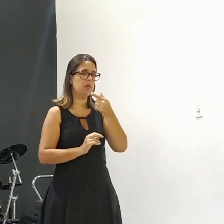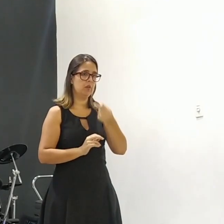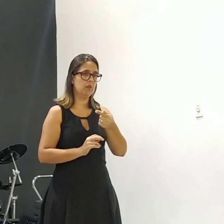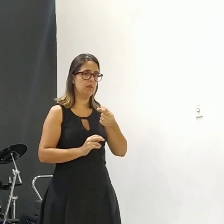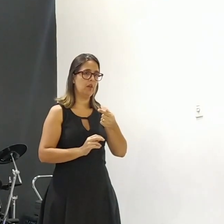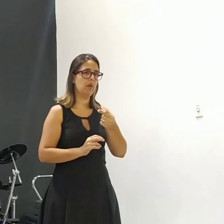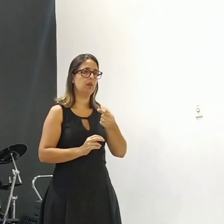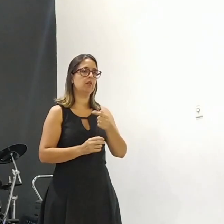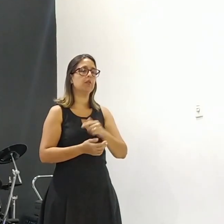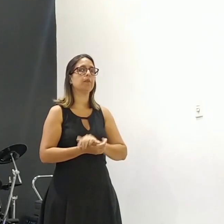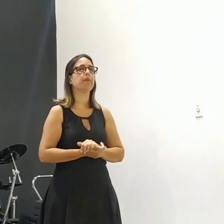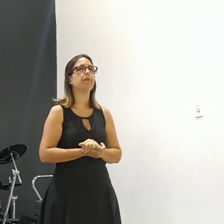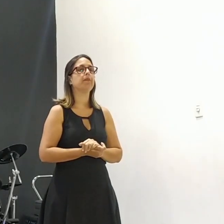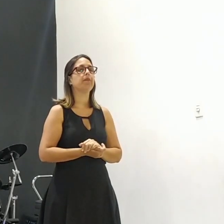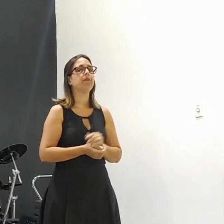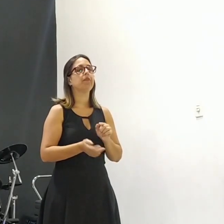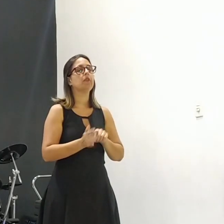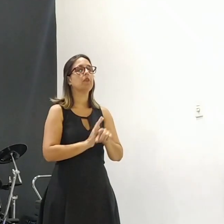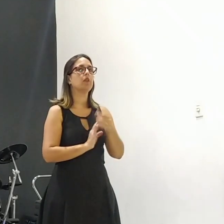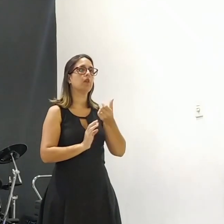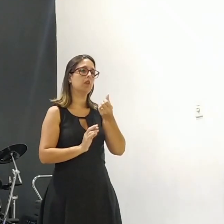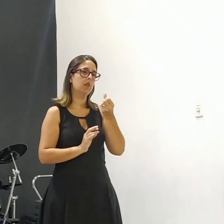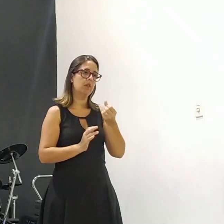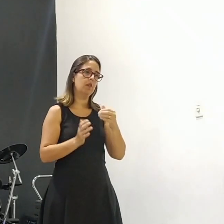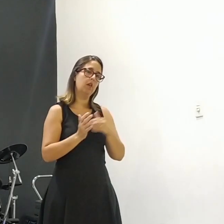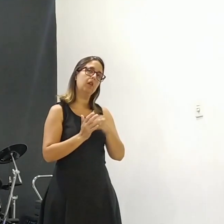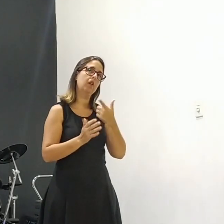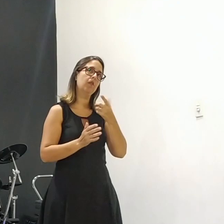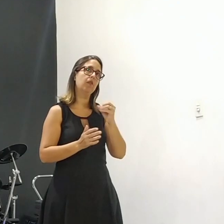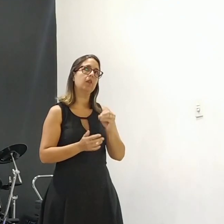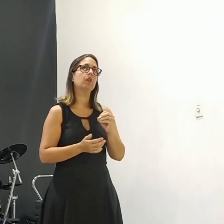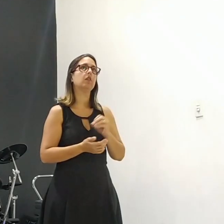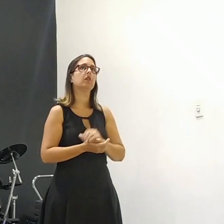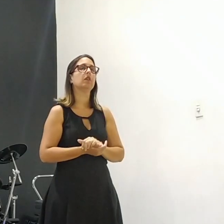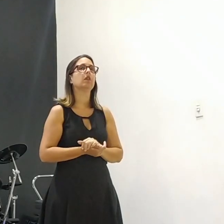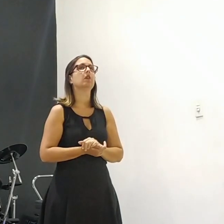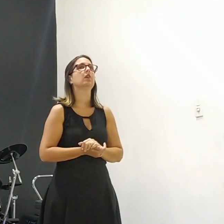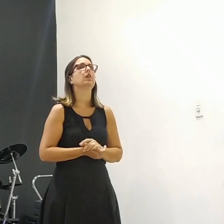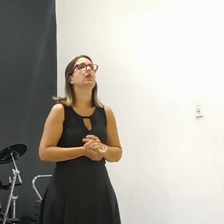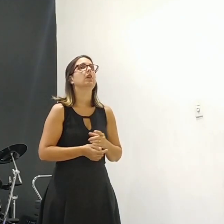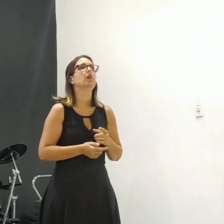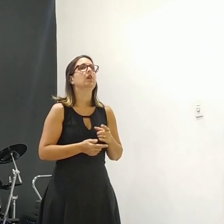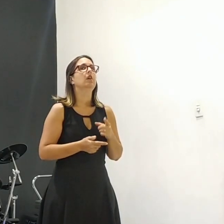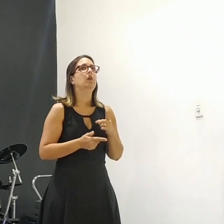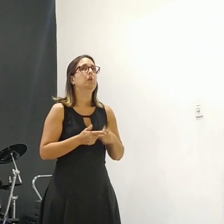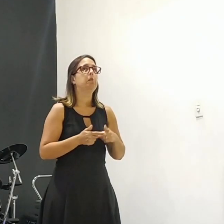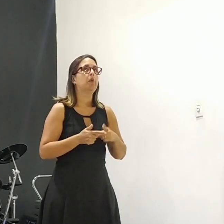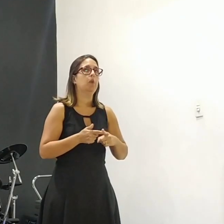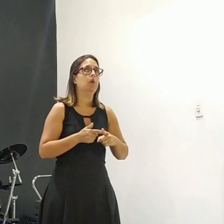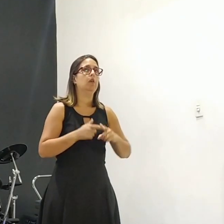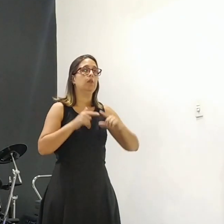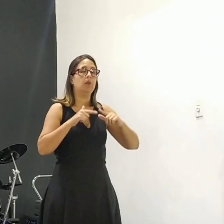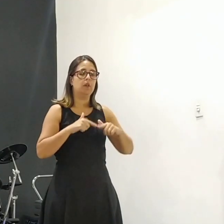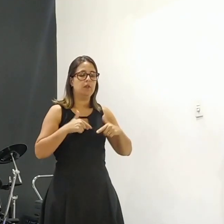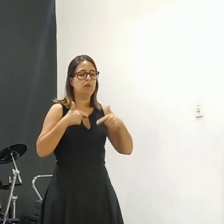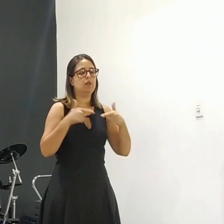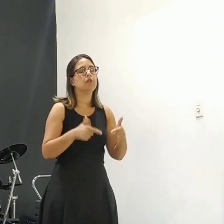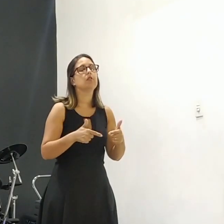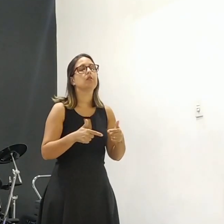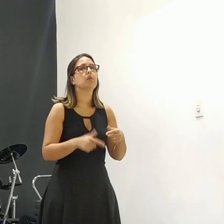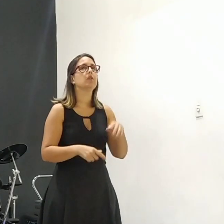16 a 20, diz: por seus frutos